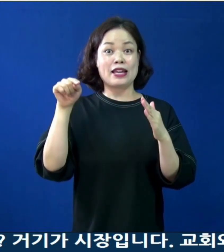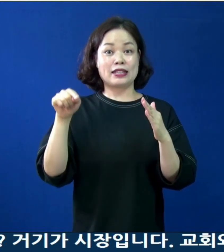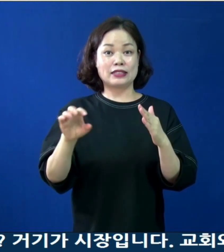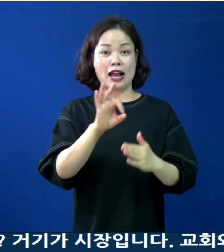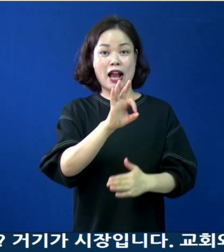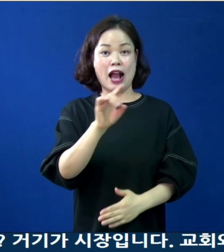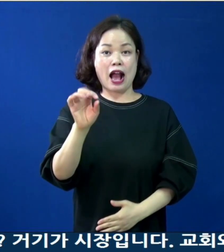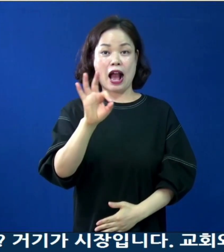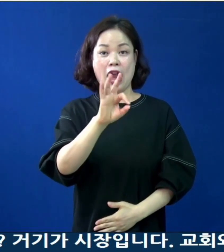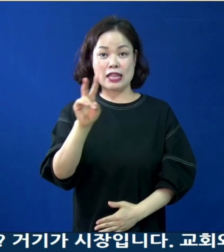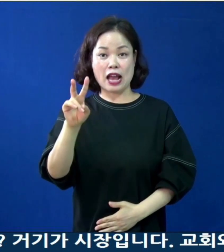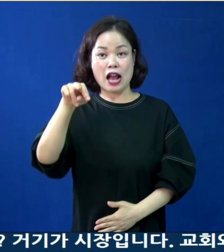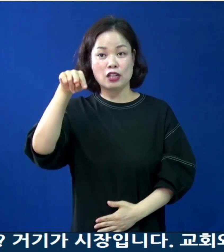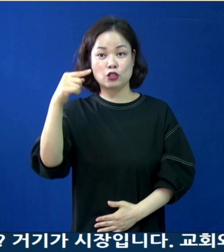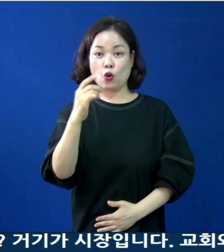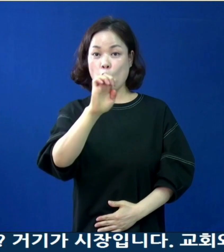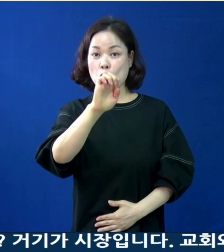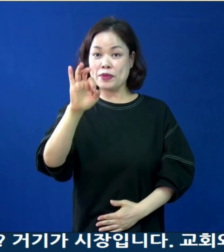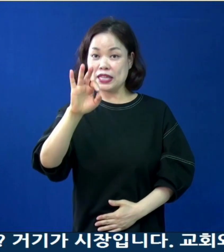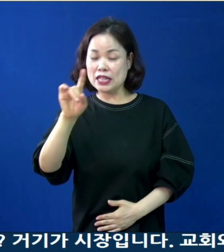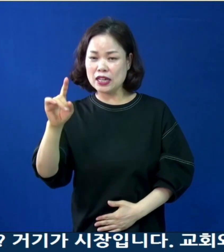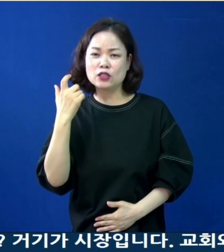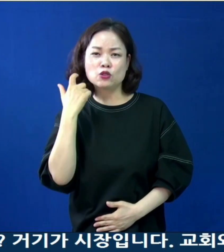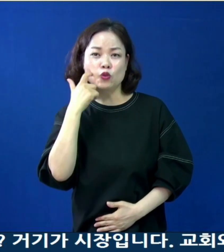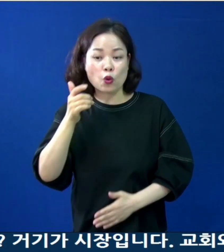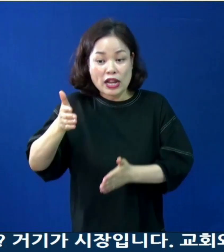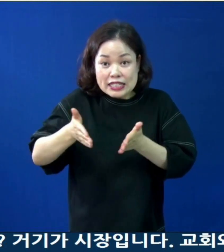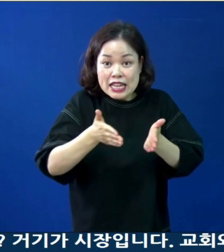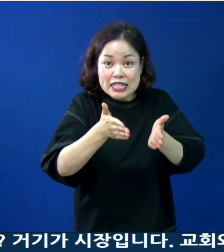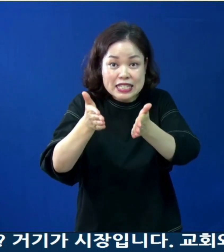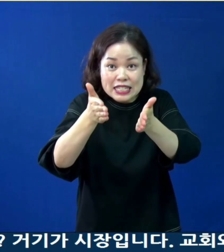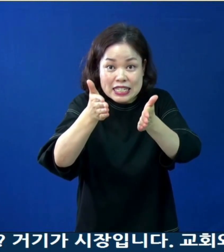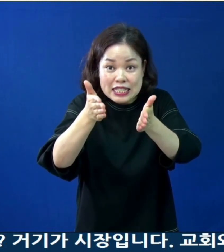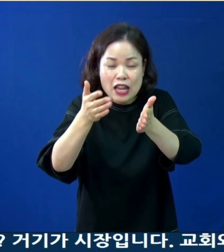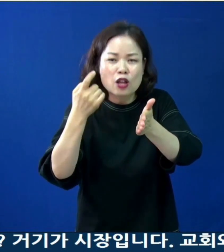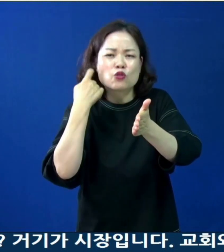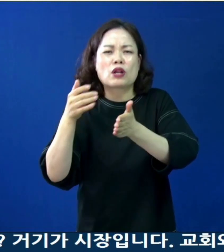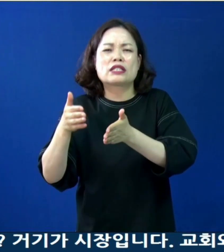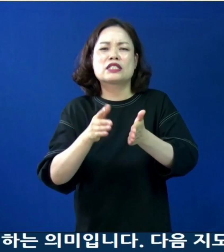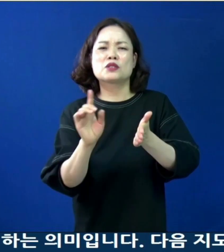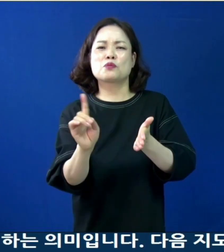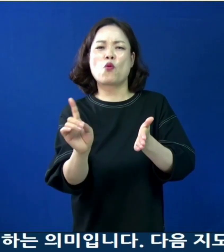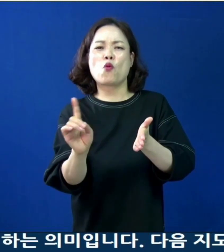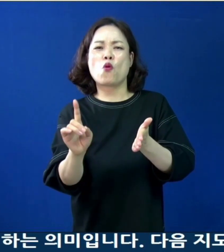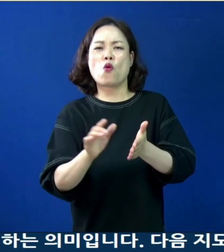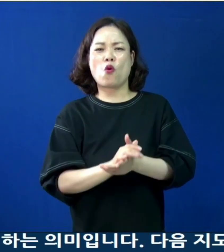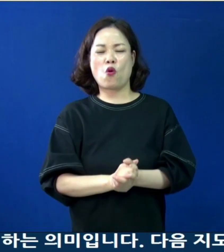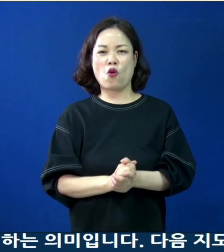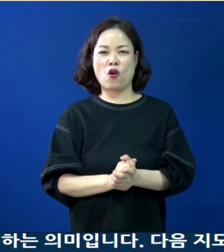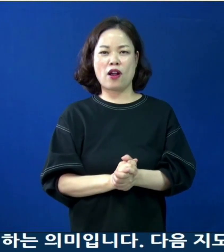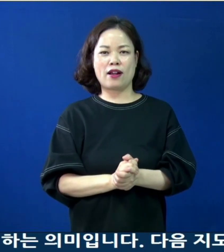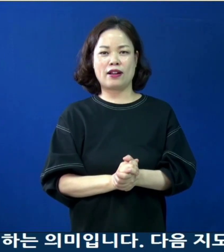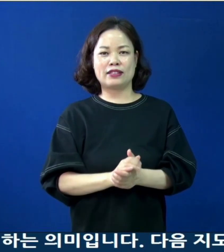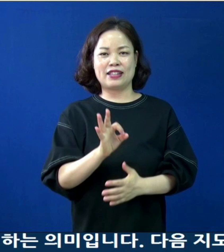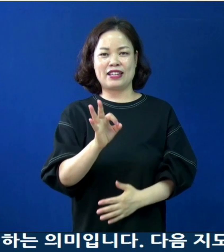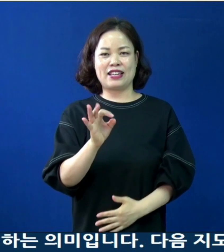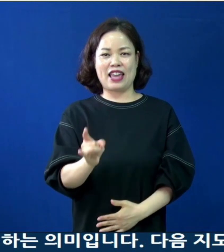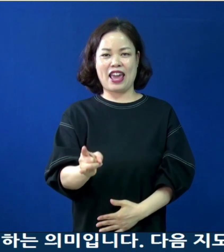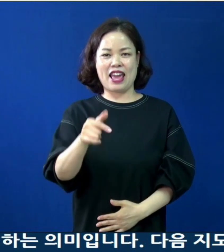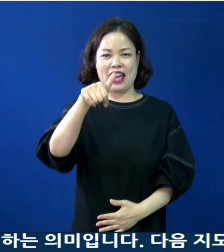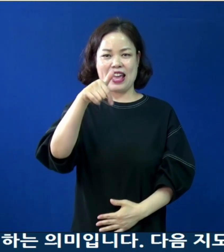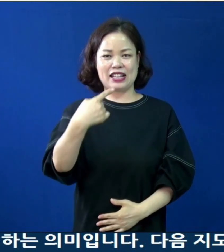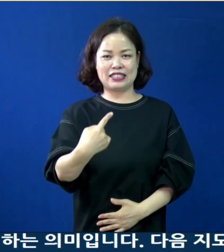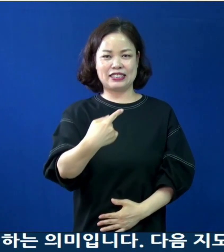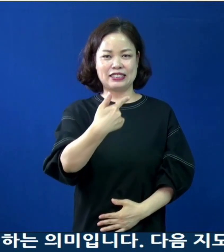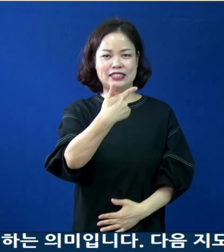아야 소피아 앞으로 노란색 길이 지나가고 있죠. 저 그 길이 무슨 길이겠습니까? 에그나띠아. 여러분